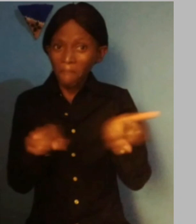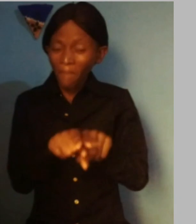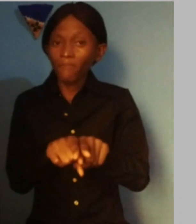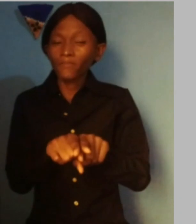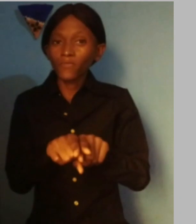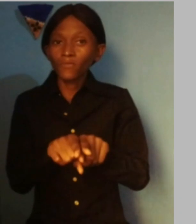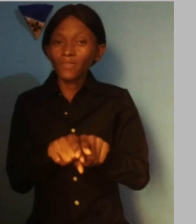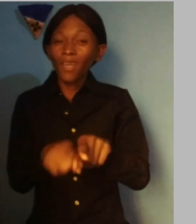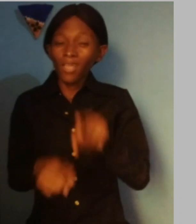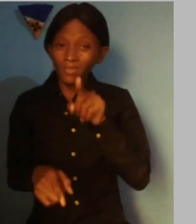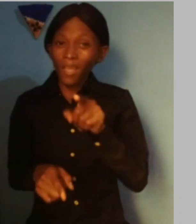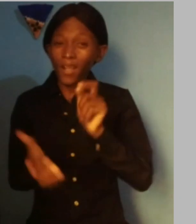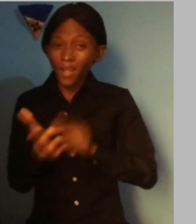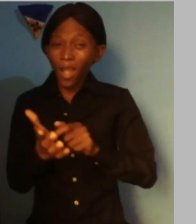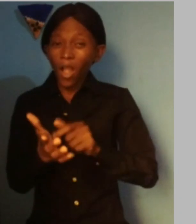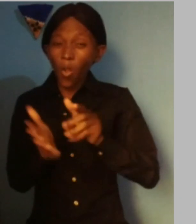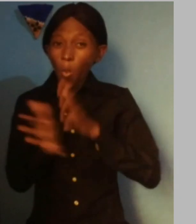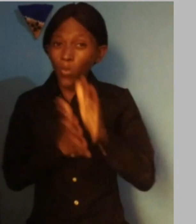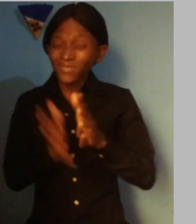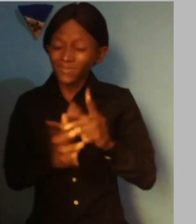compte quand on signe.